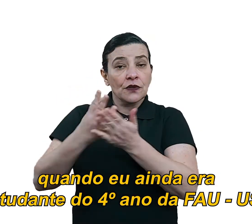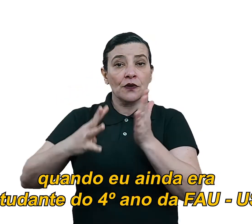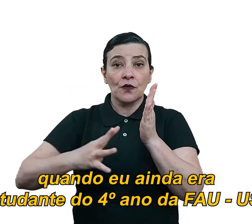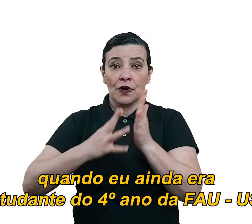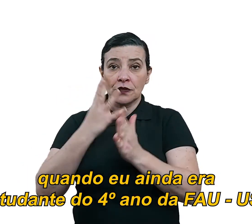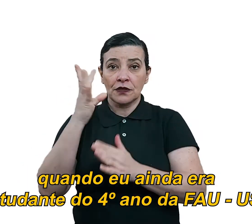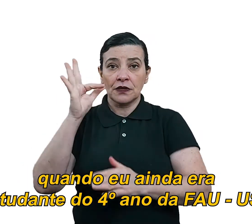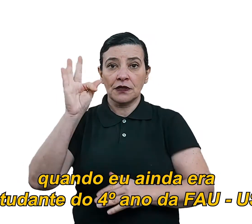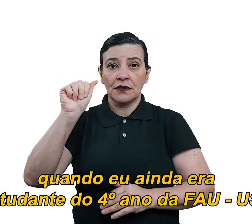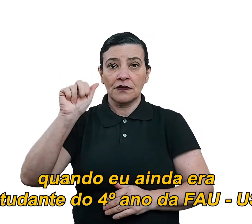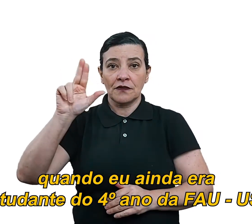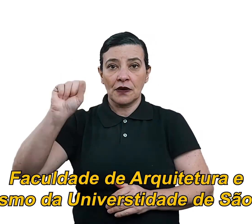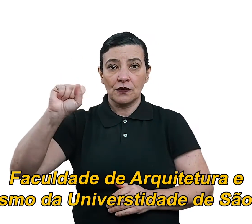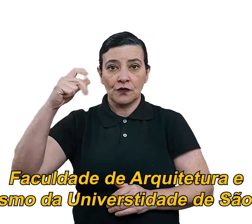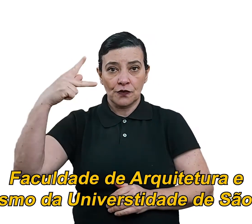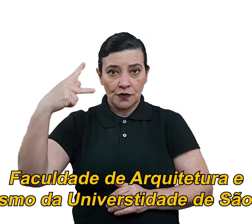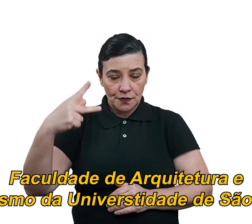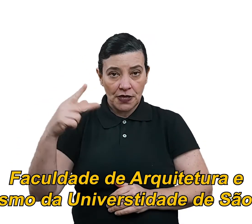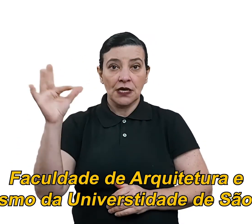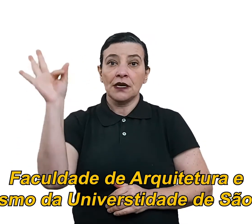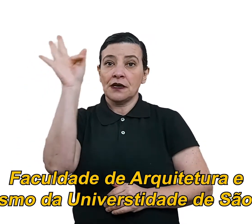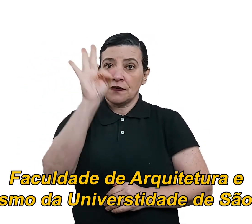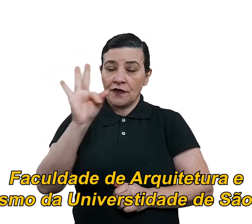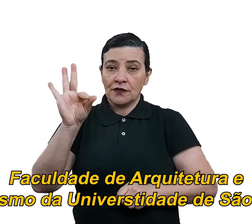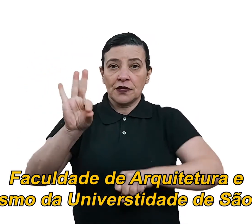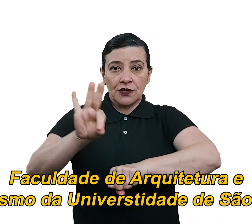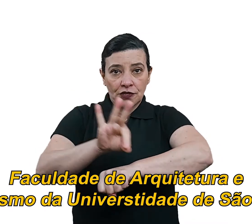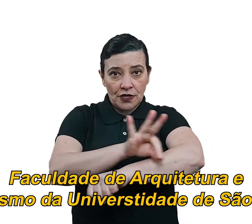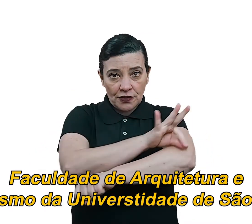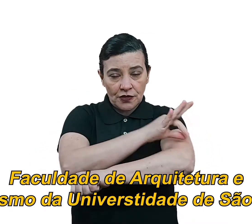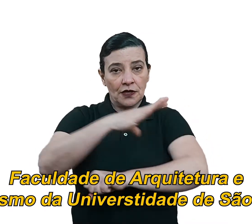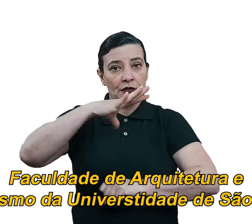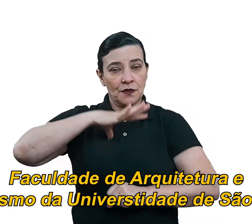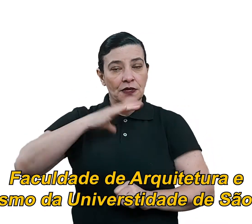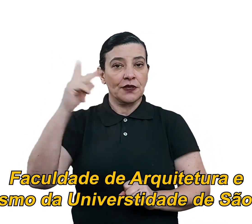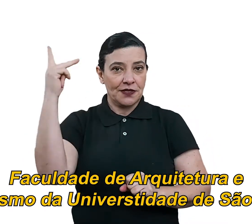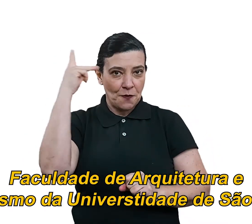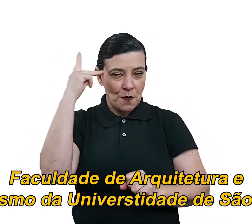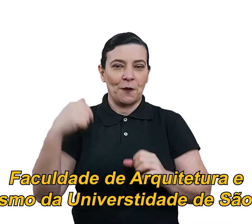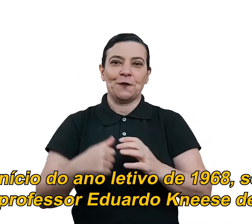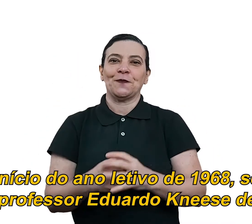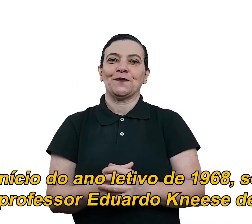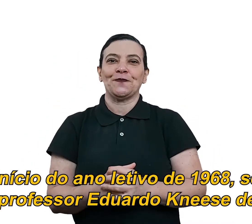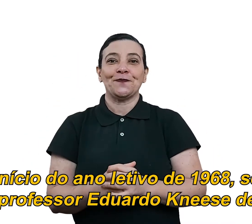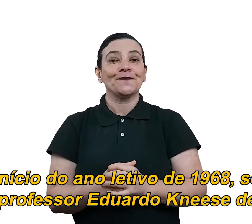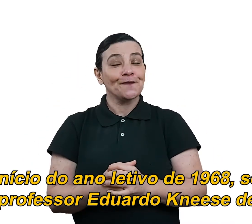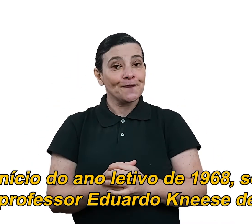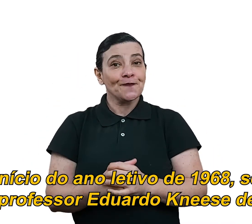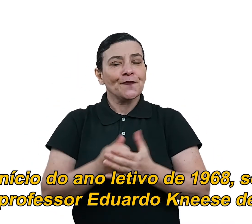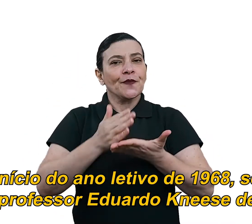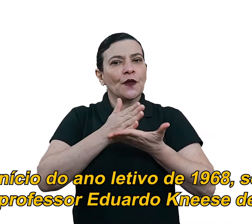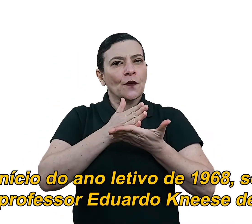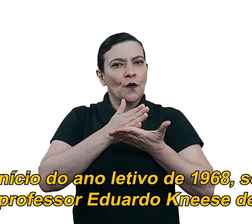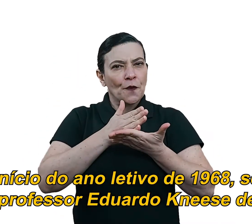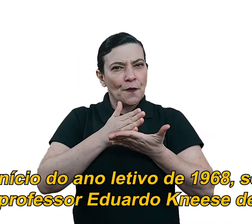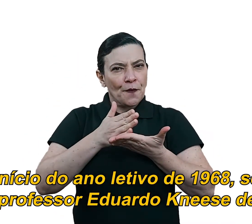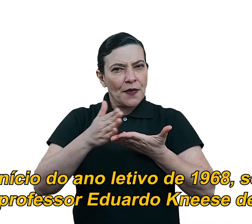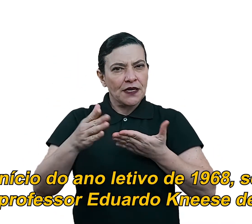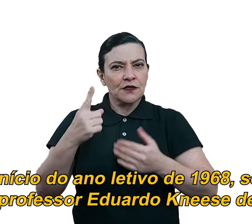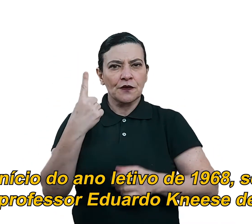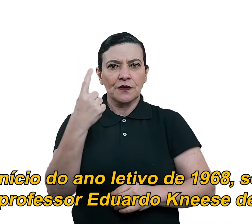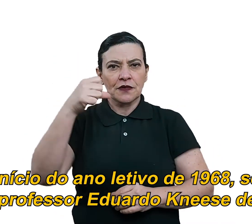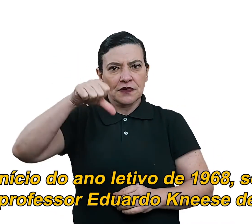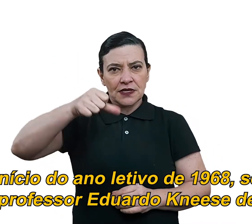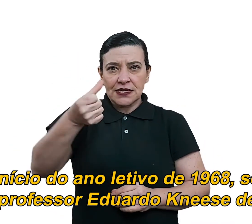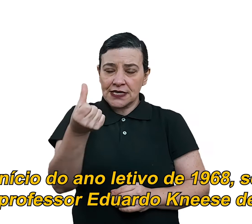do 4º ano da FAUSP. FAUSP é a Faculdade de Arquitetura e Urbanismo da Universidade de São Paulo. Era início do ano letivo